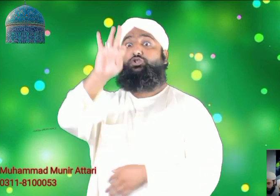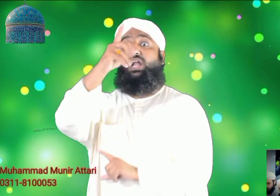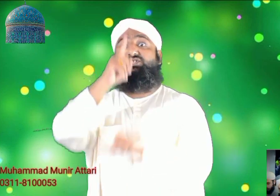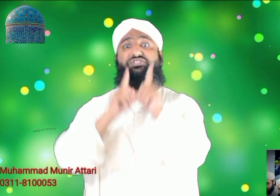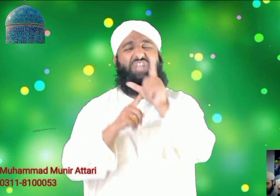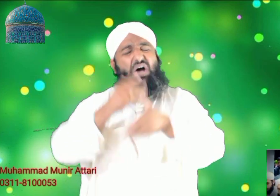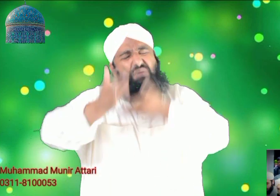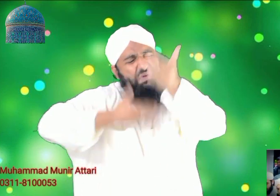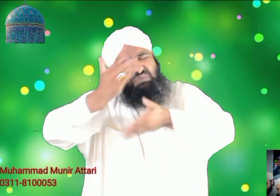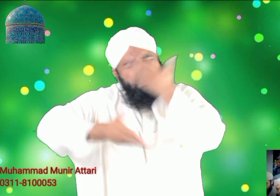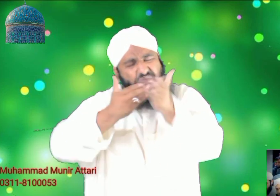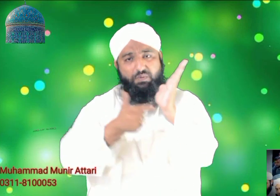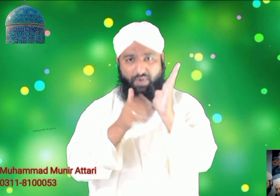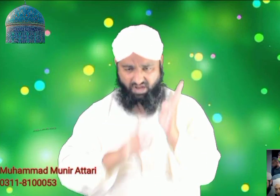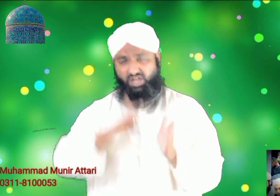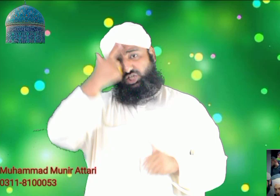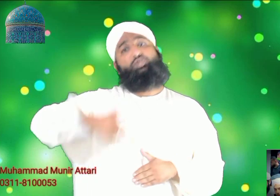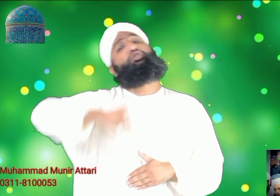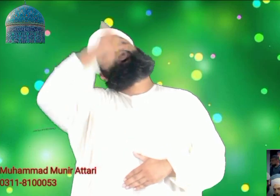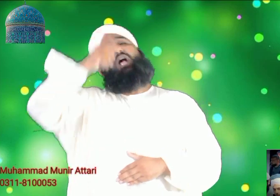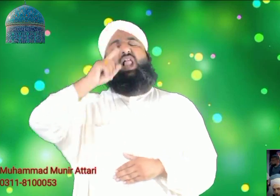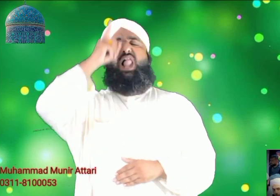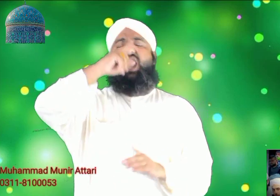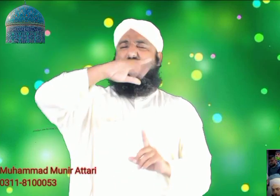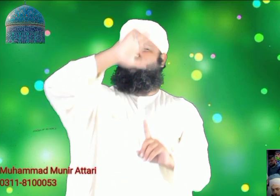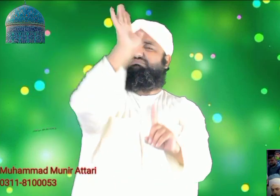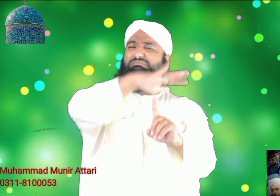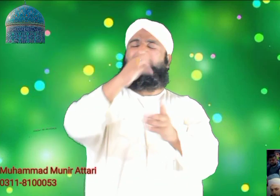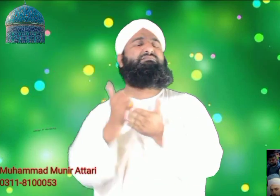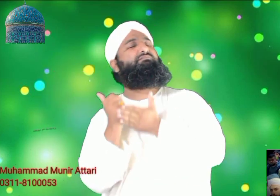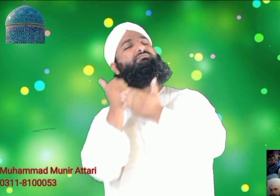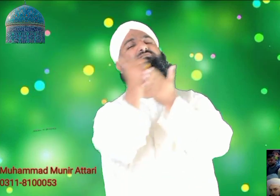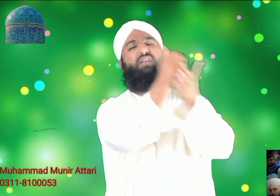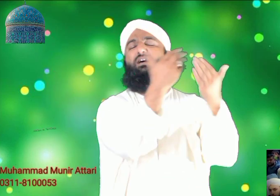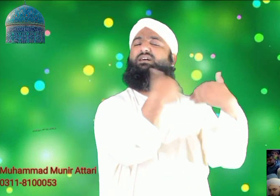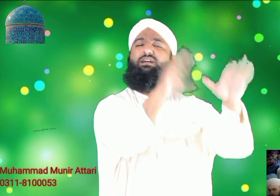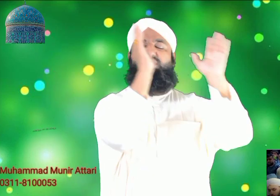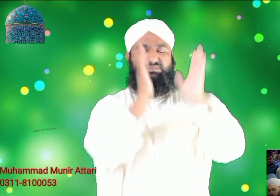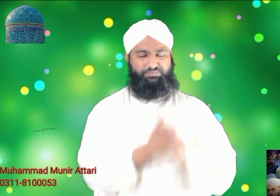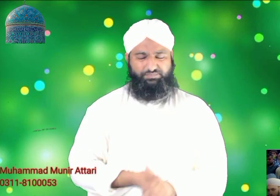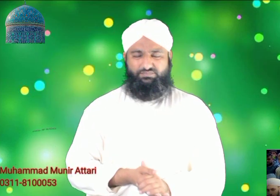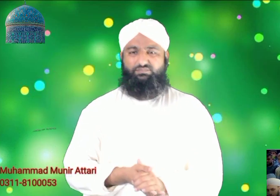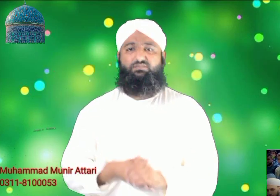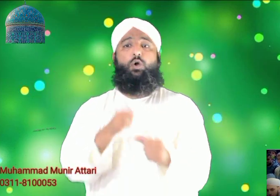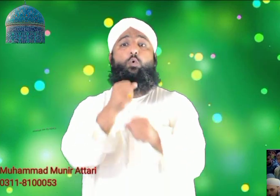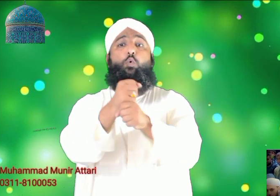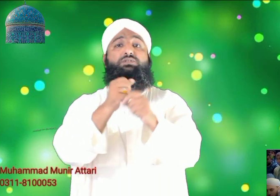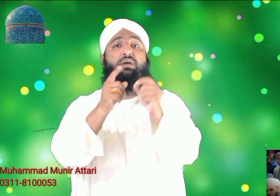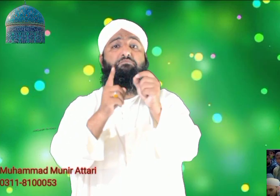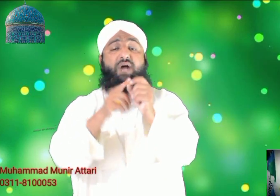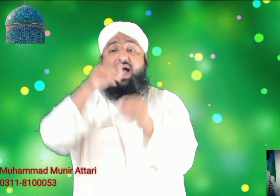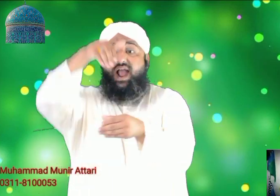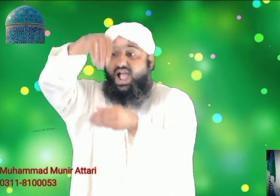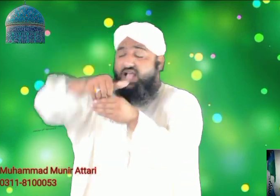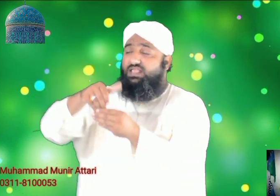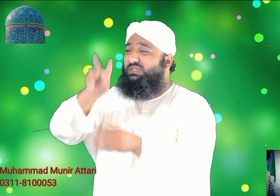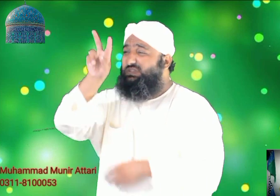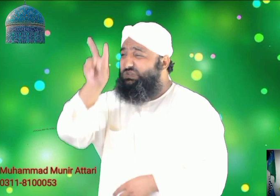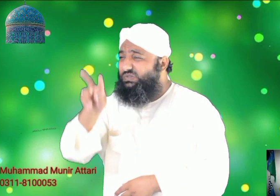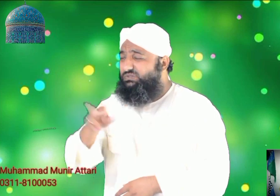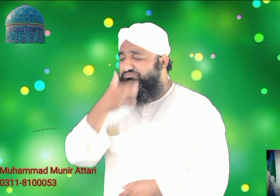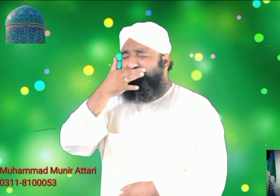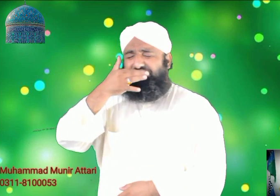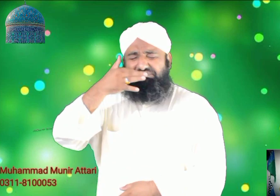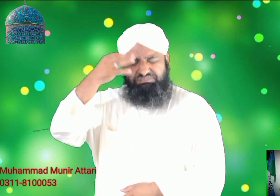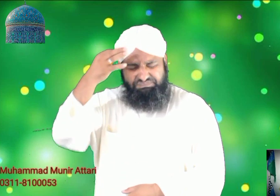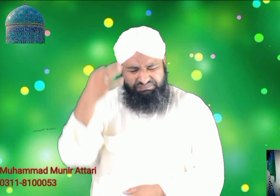پاک فیضان غوث اعظم آپ کی زبان پر جاری کر دے گا. اچھا, غوث اعظم رضی اللہ تعالیٰ عنہ کی سیرت, سبحان اللہ, آپ کی سیرت کا ایک اور